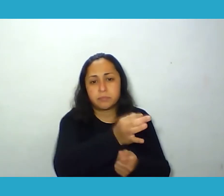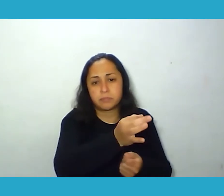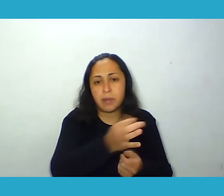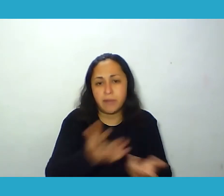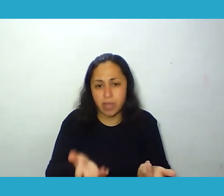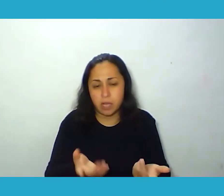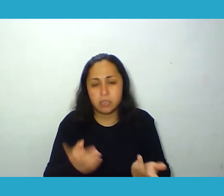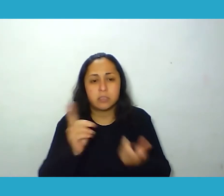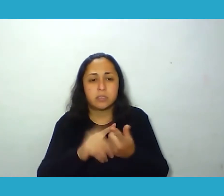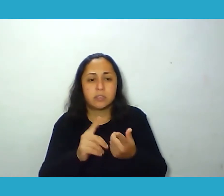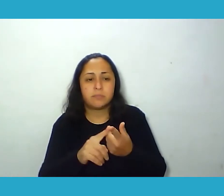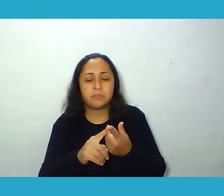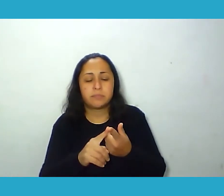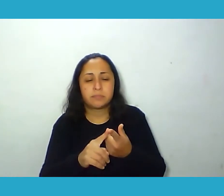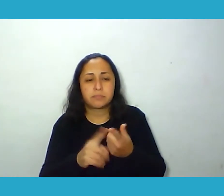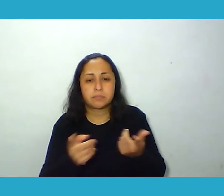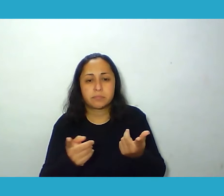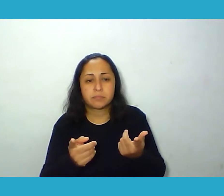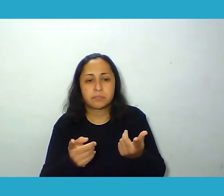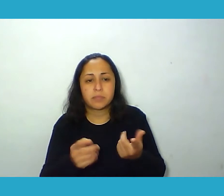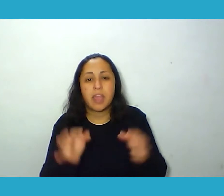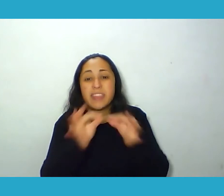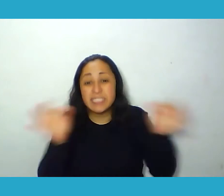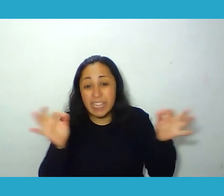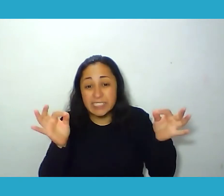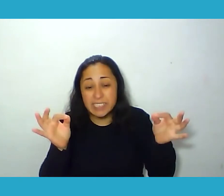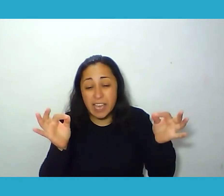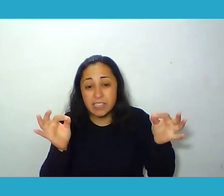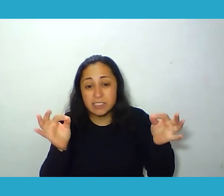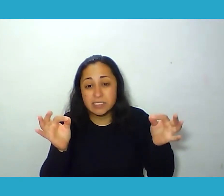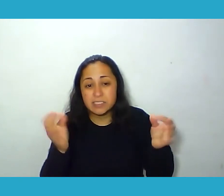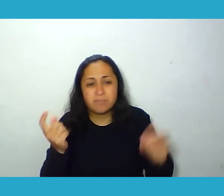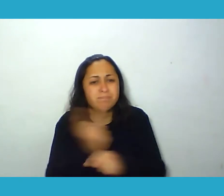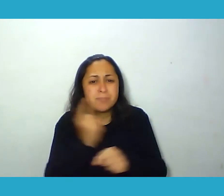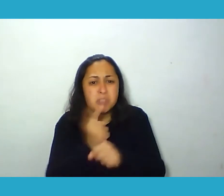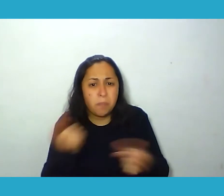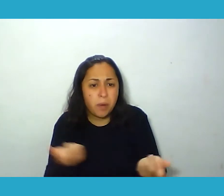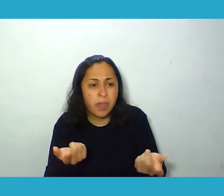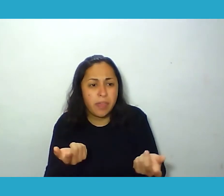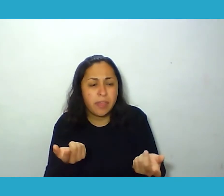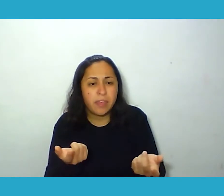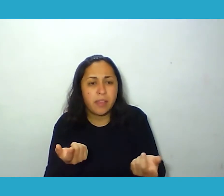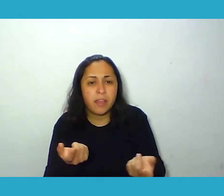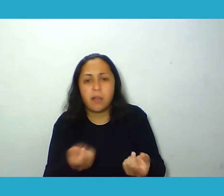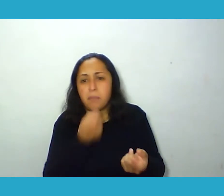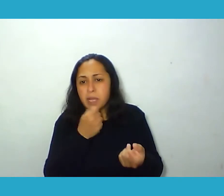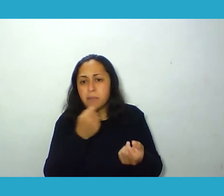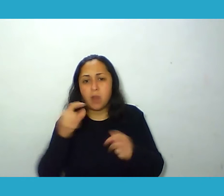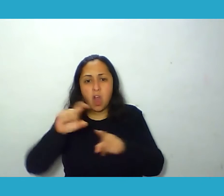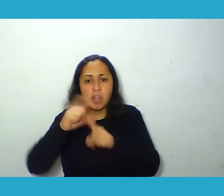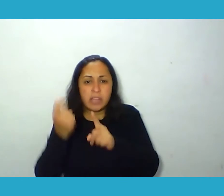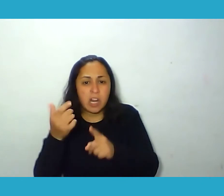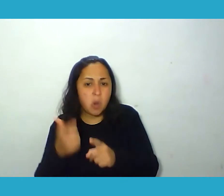para viajar, reducir distancias en donde no es posible trazar infraestructura para tener Internet, por